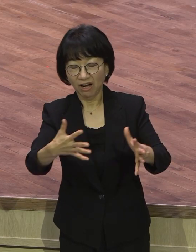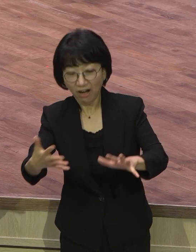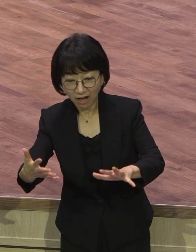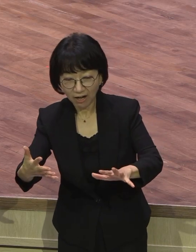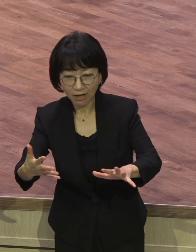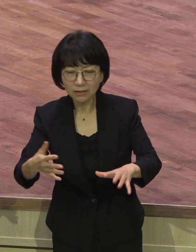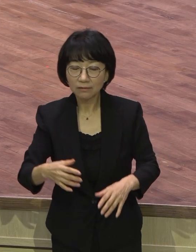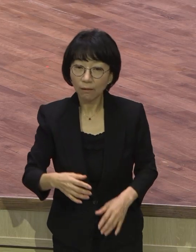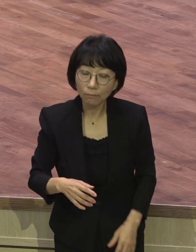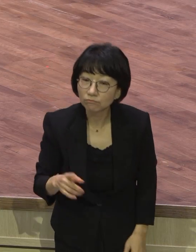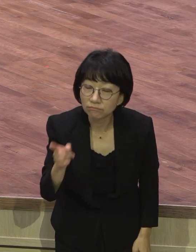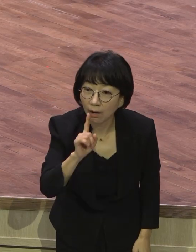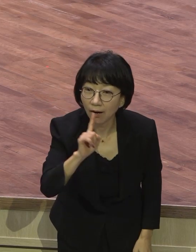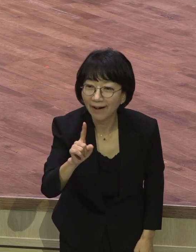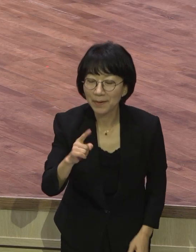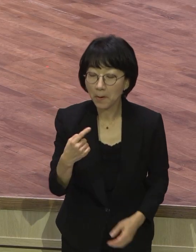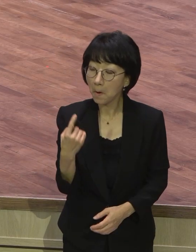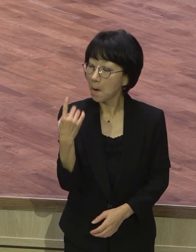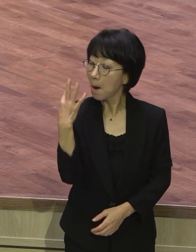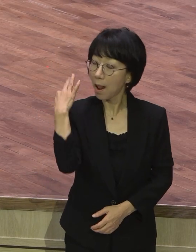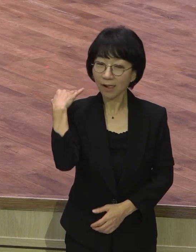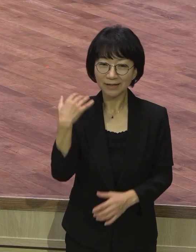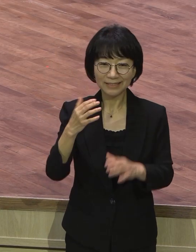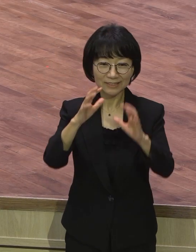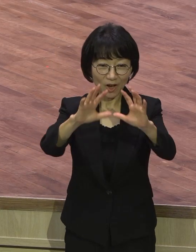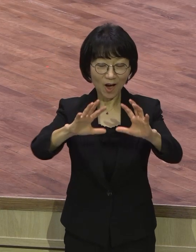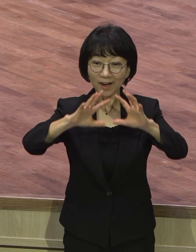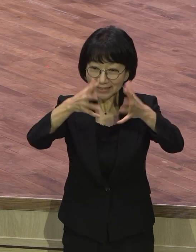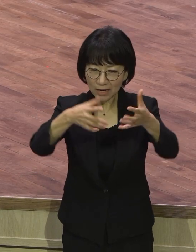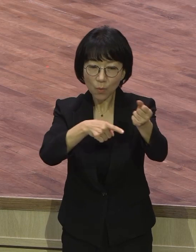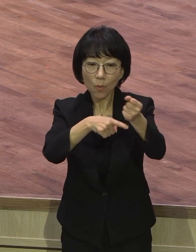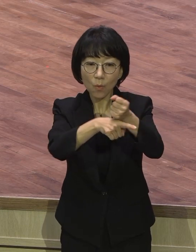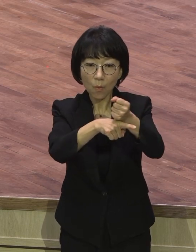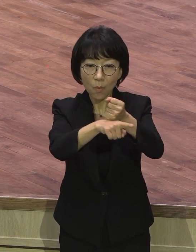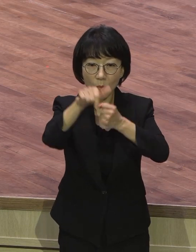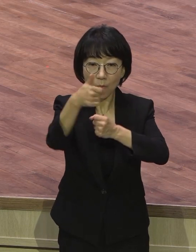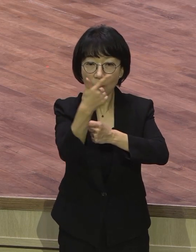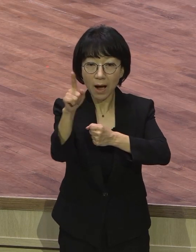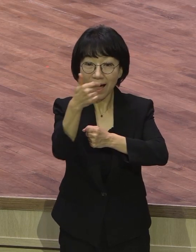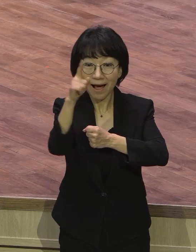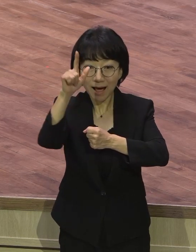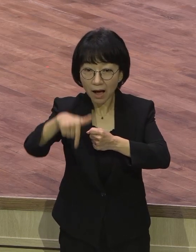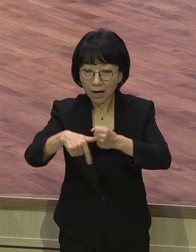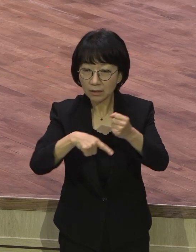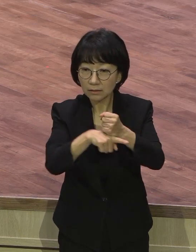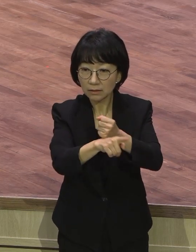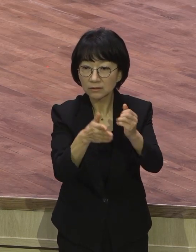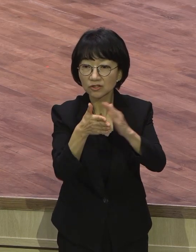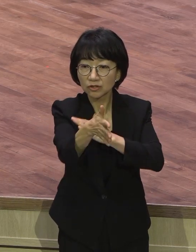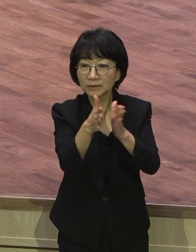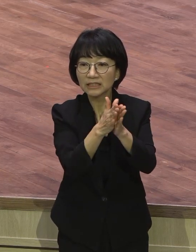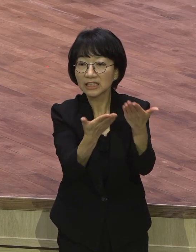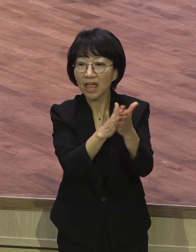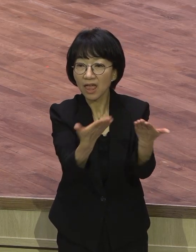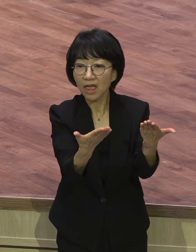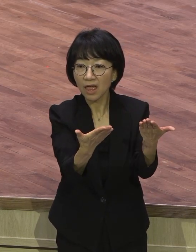이 말은 최근 국제과학기술지 네이처가 그렇게